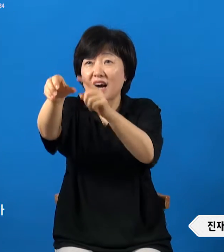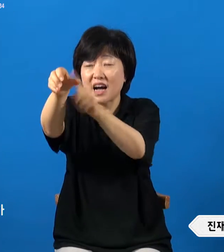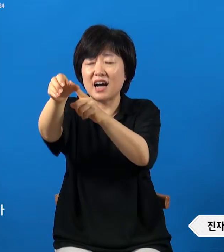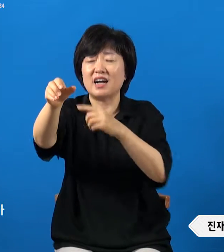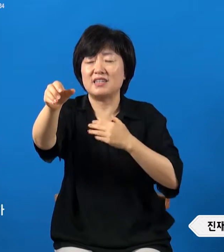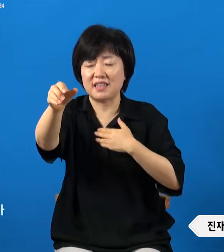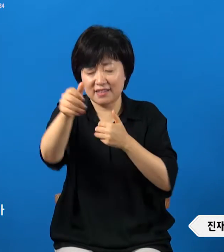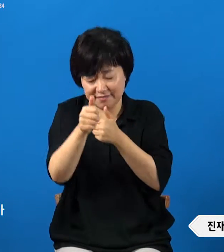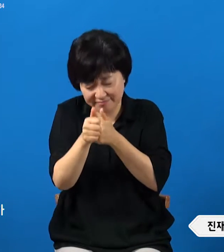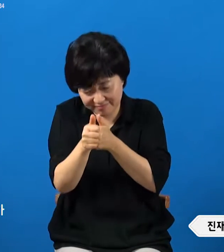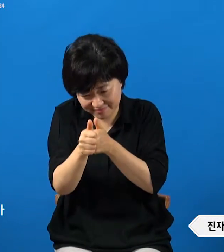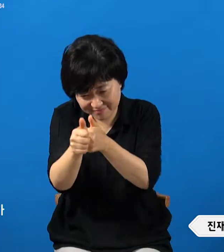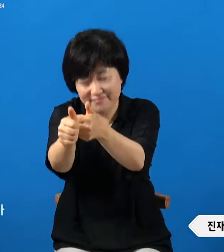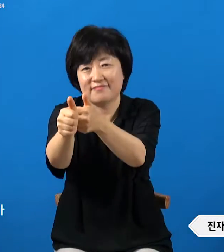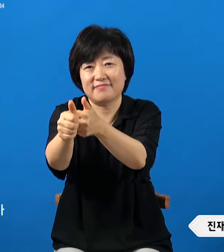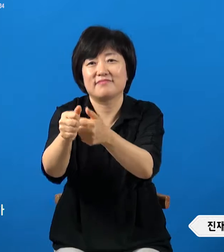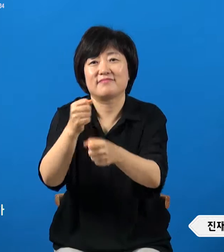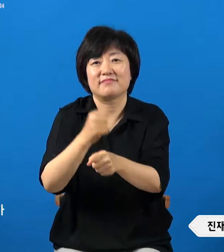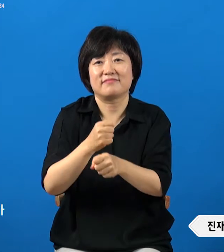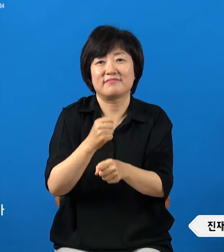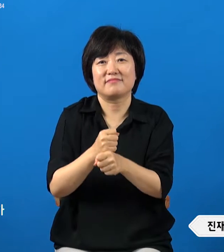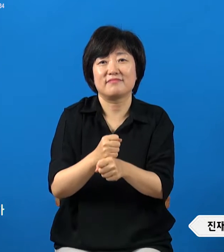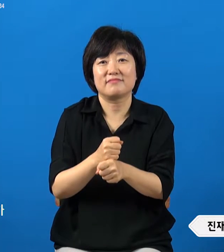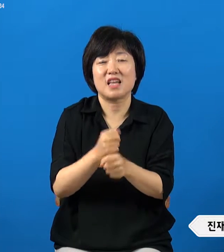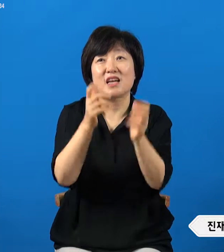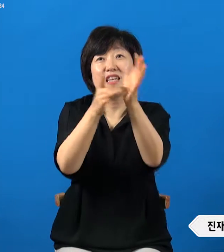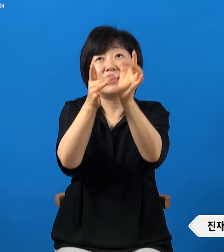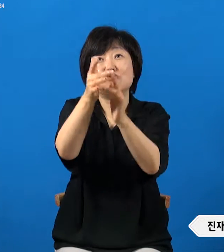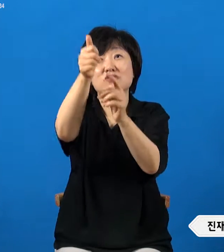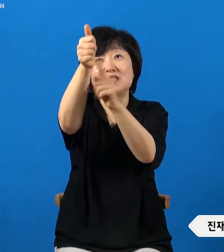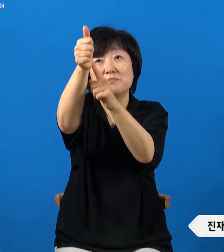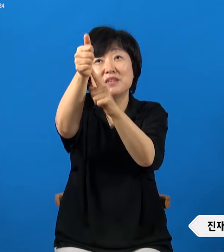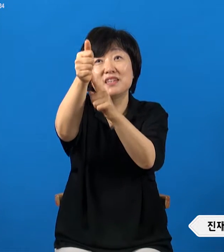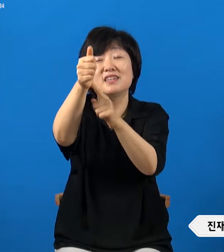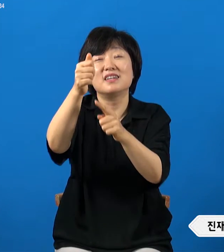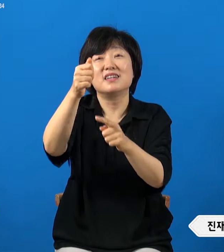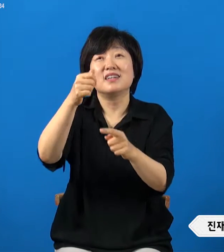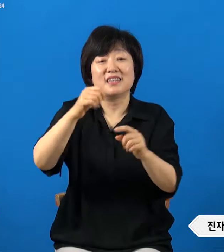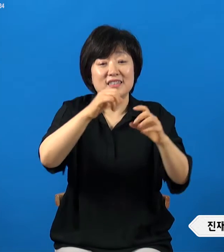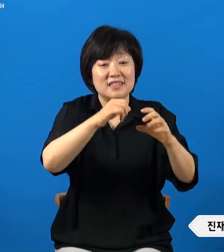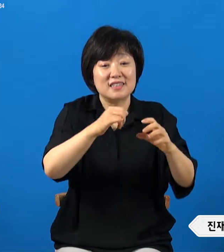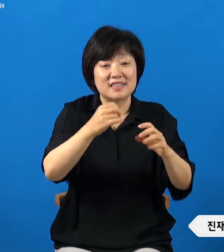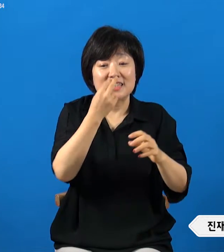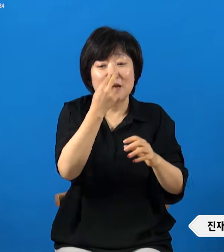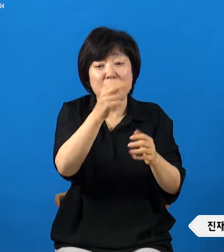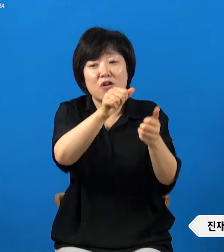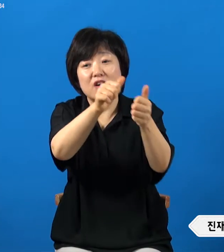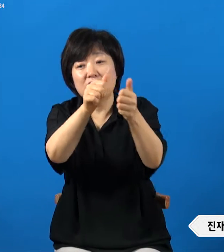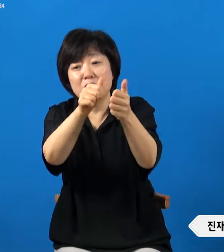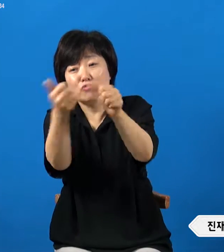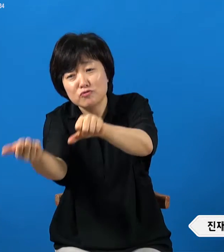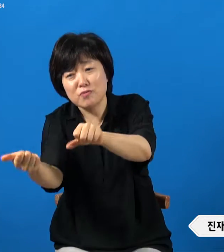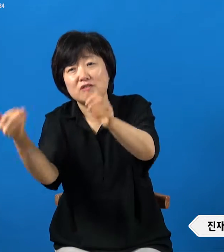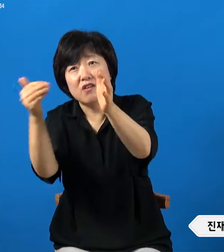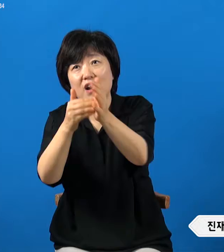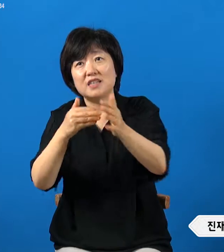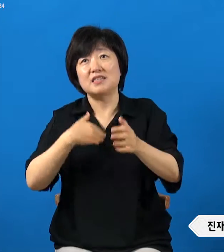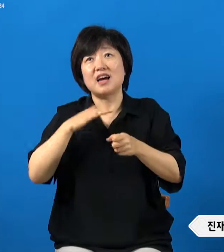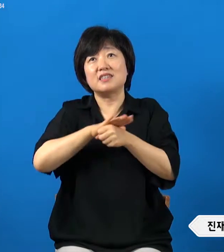생명을 버리면서까지 나를 사랑한 당신, 이 작은 나를 받아주오.